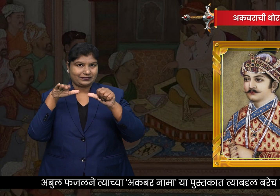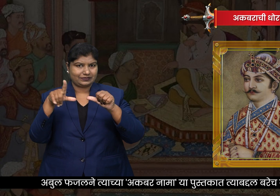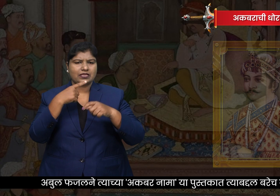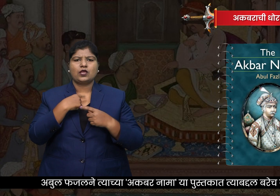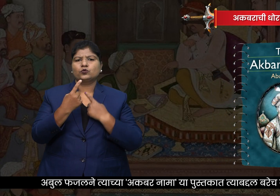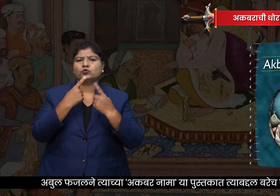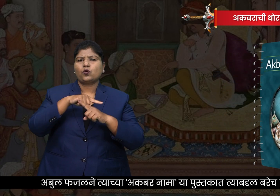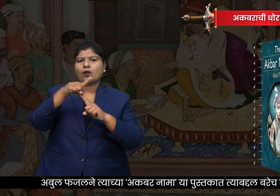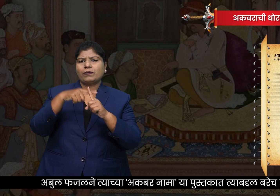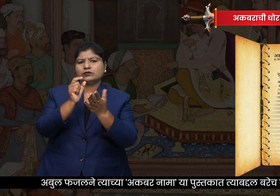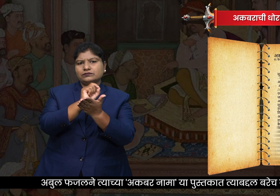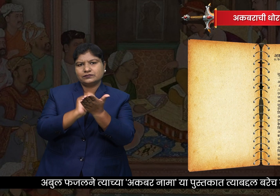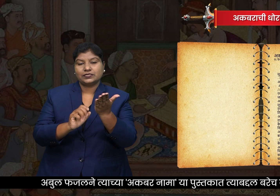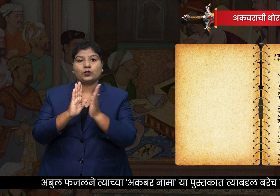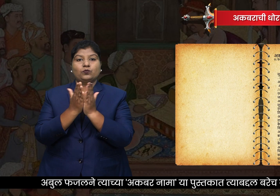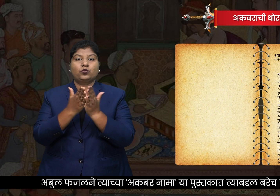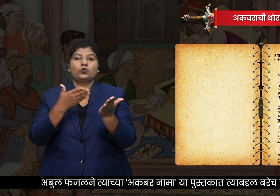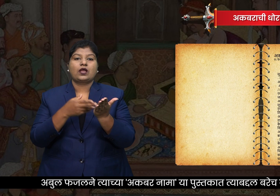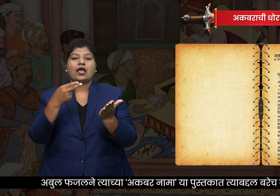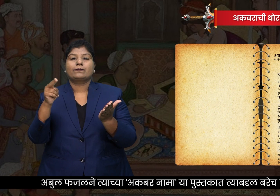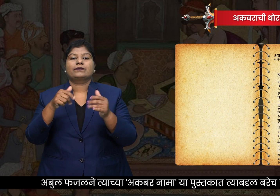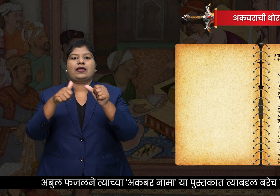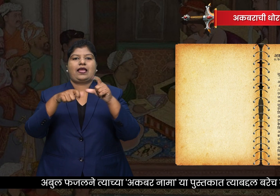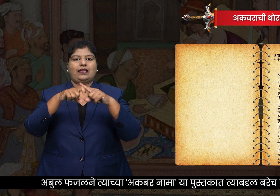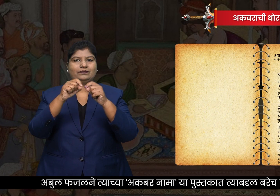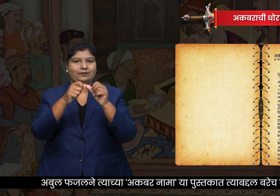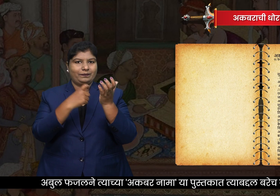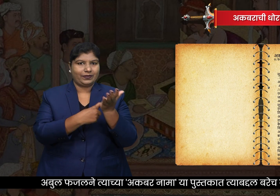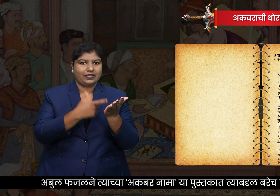पुस्तकात त्याबद्दल बरेच काही सांगितले.